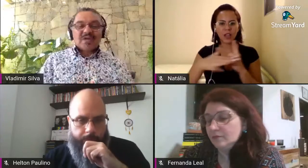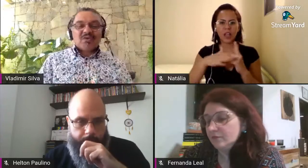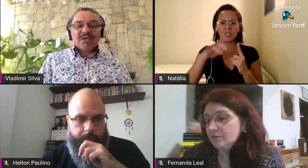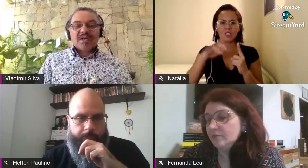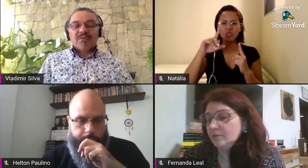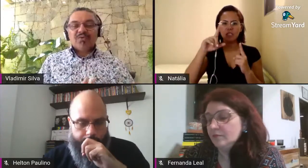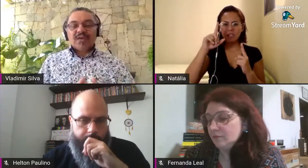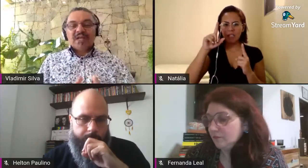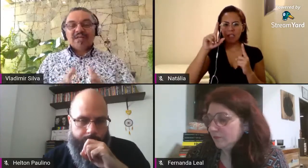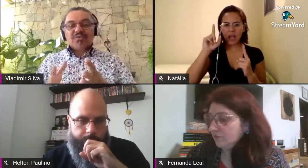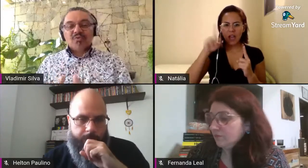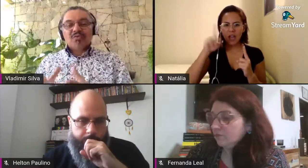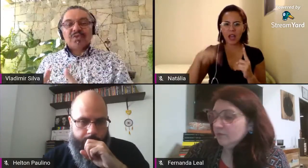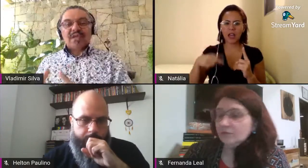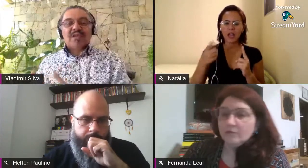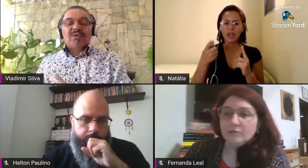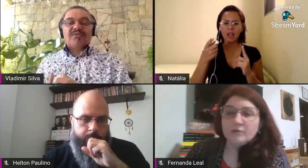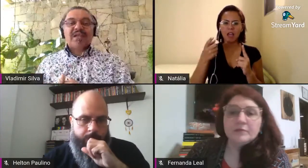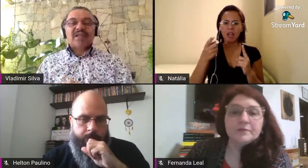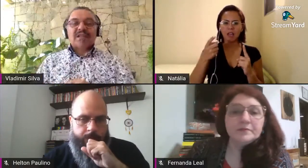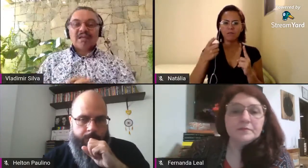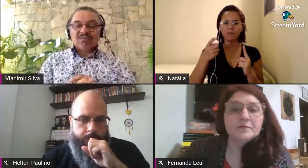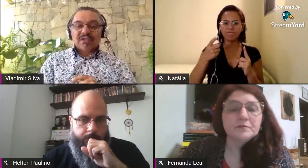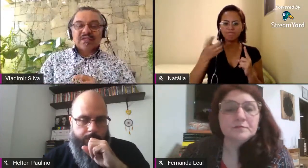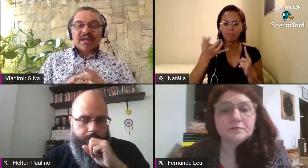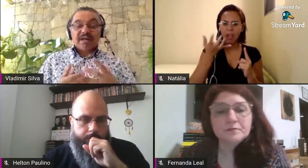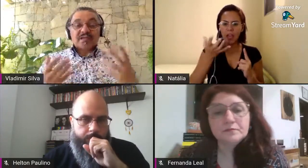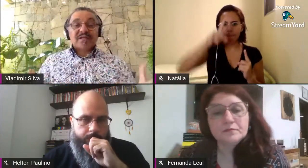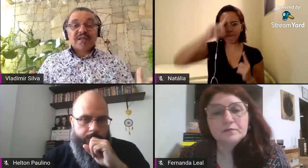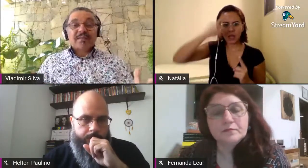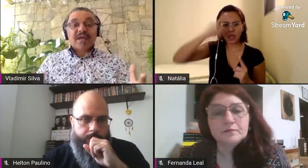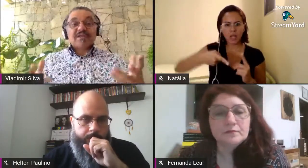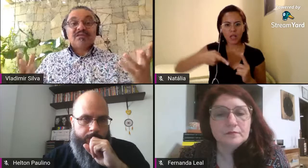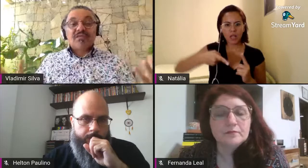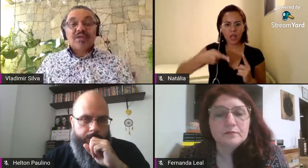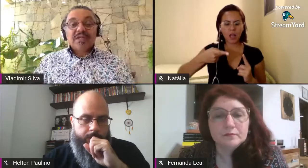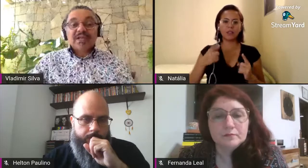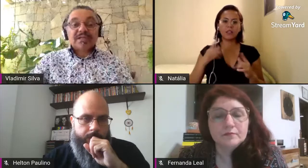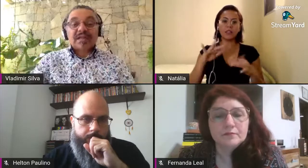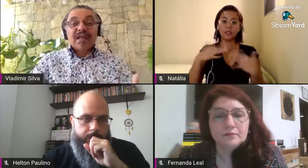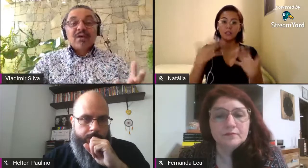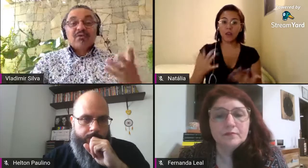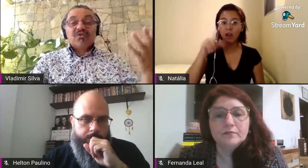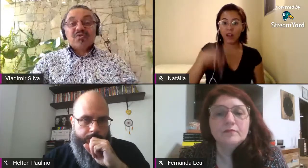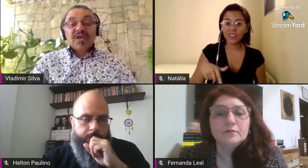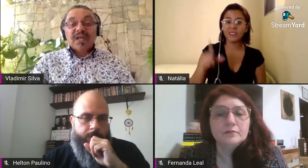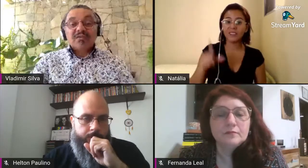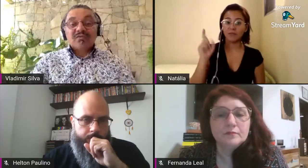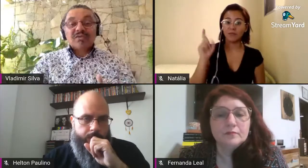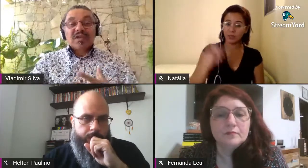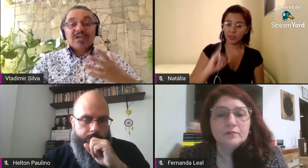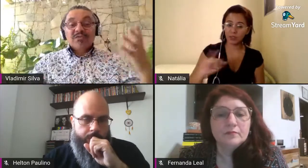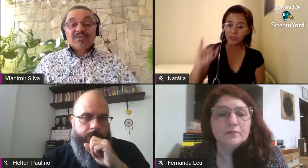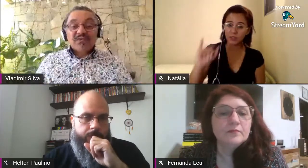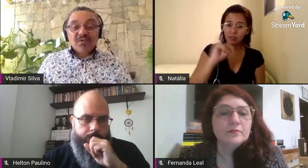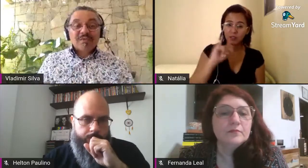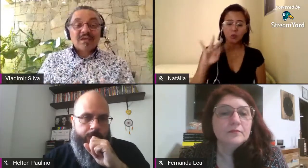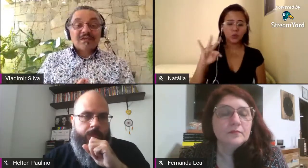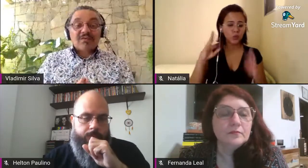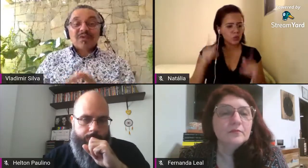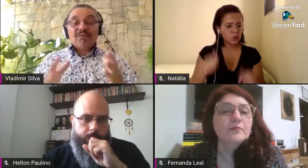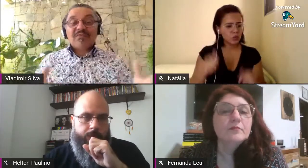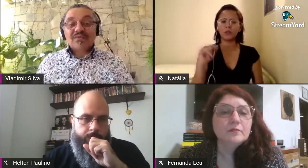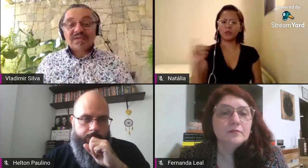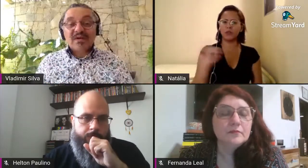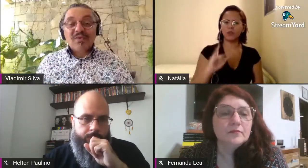tem sido uma tônica muito grande, tudo tem que ter uma finalidade utilitária, e a gente sabe que as sinfonias, os sonetos e os filmes,